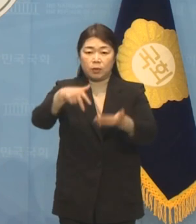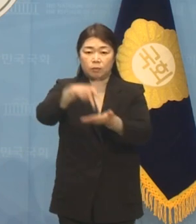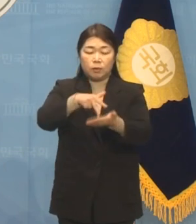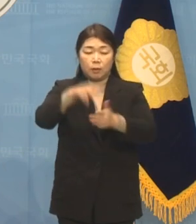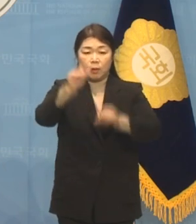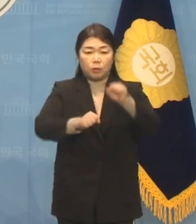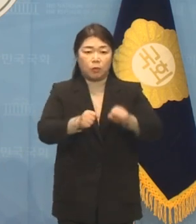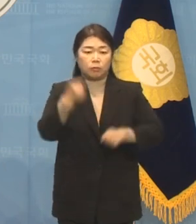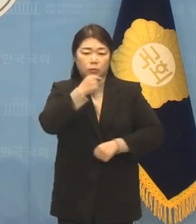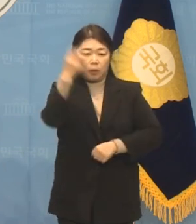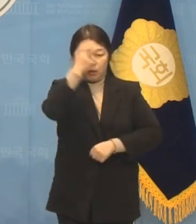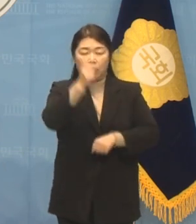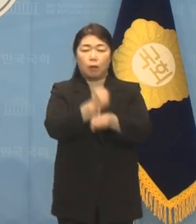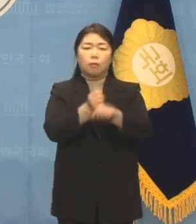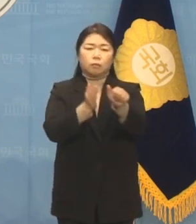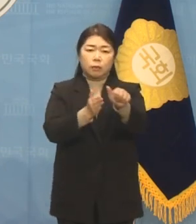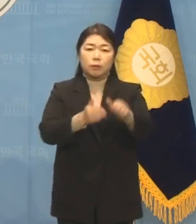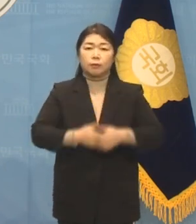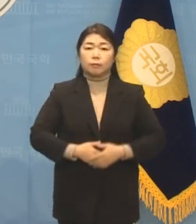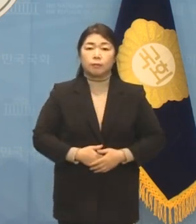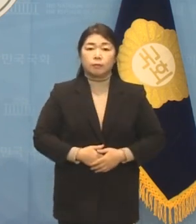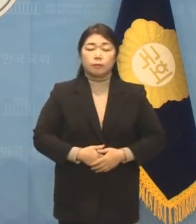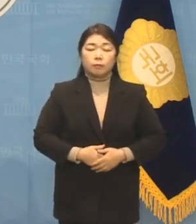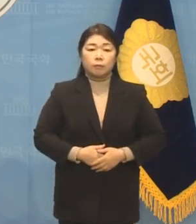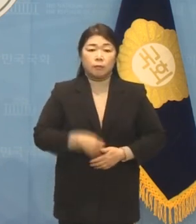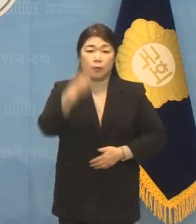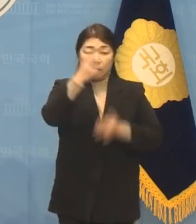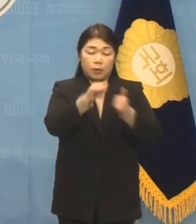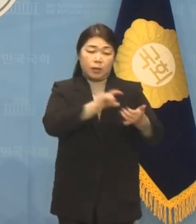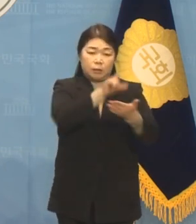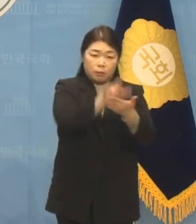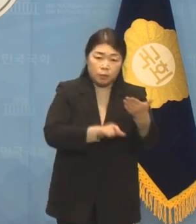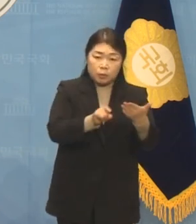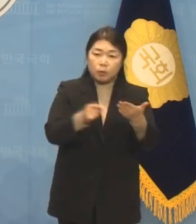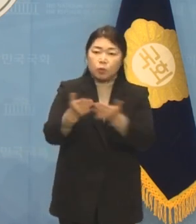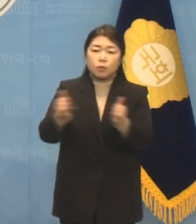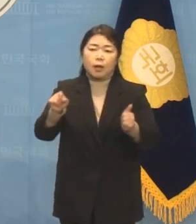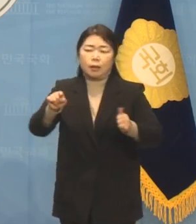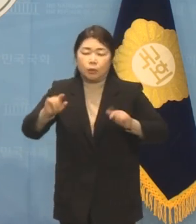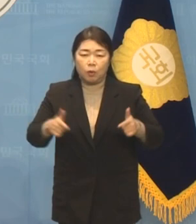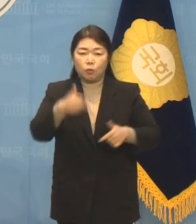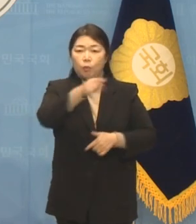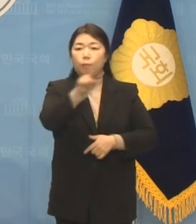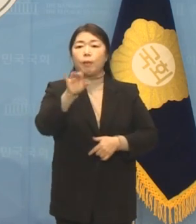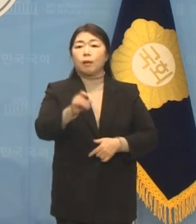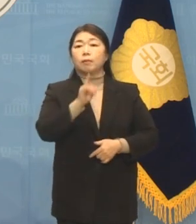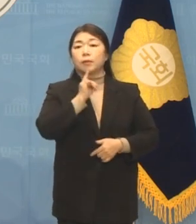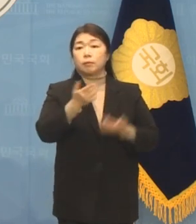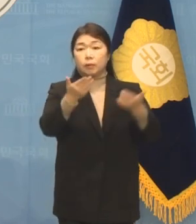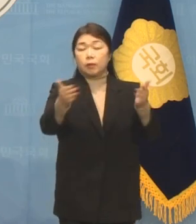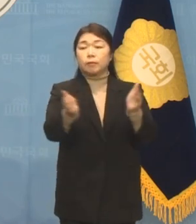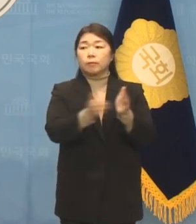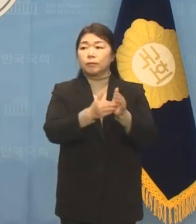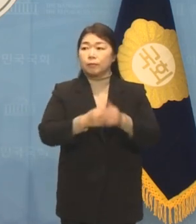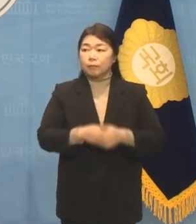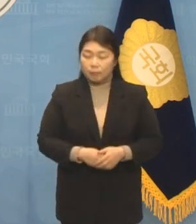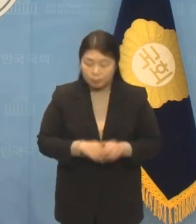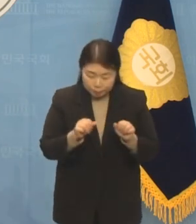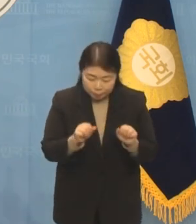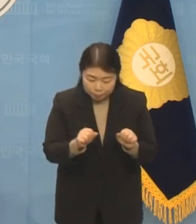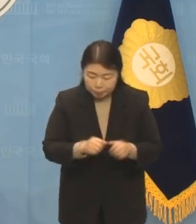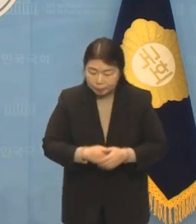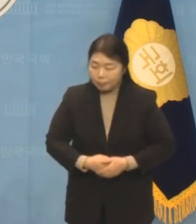행동이 있어야 할 것입니다. 블랙리스트에 올라야 할 것은 노동자가 아니라 쿠팡입니다. 감사합니다.